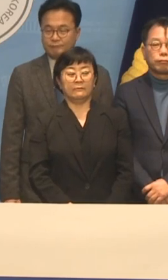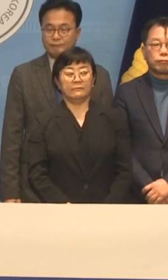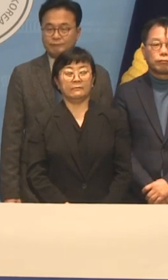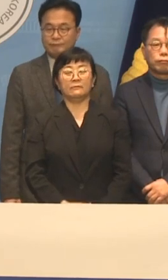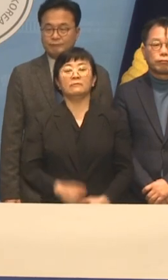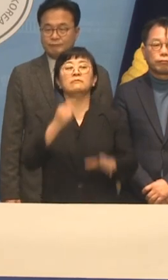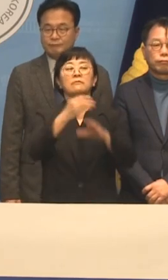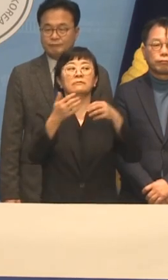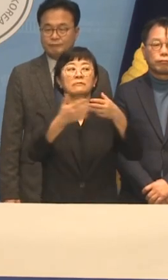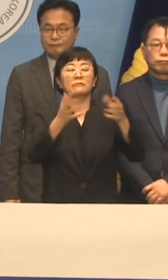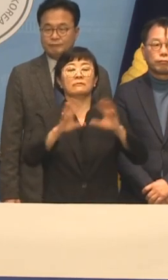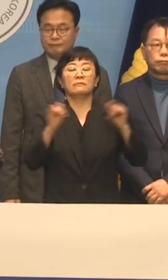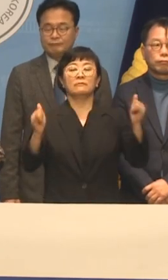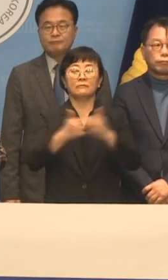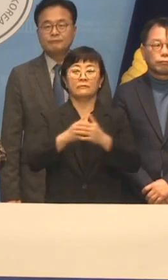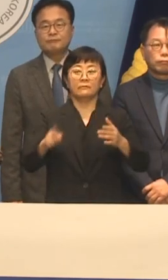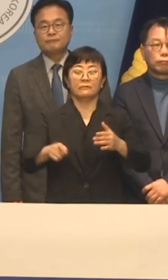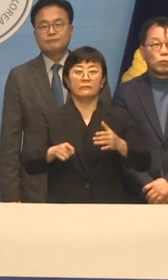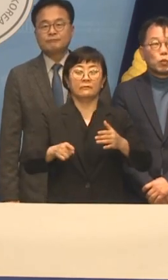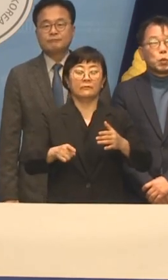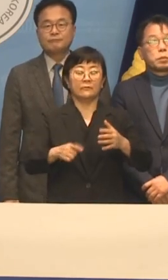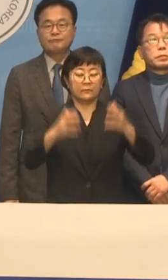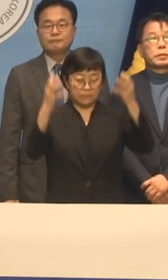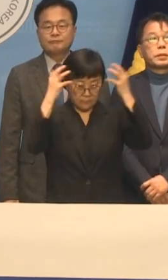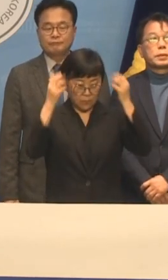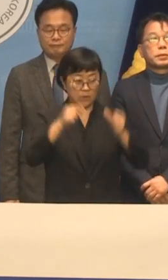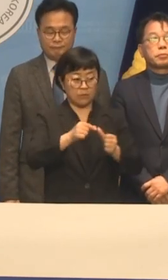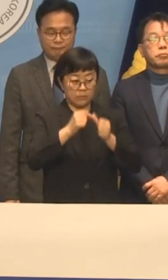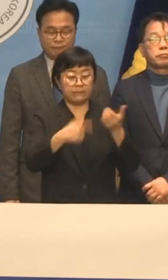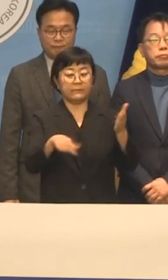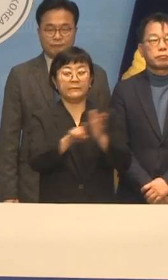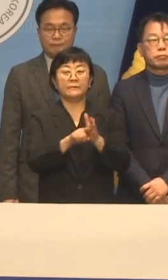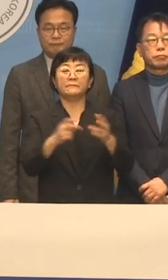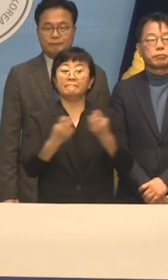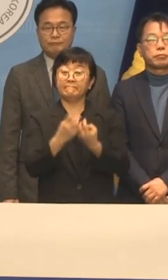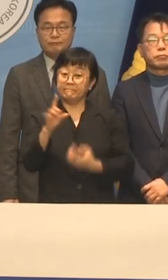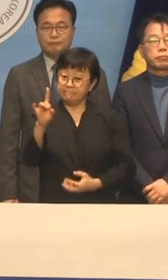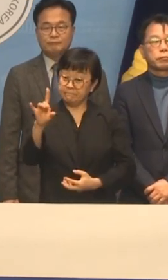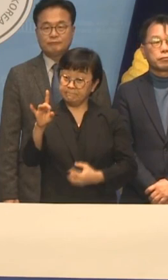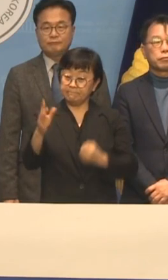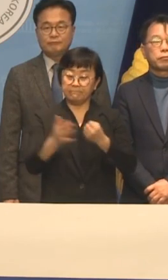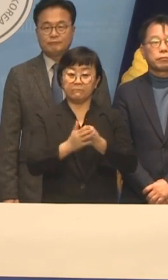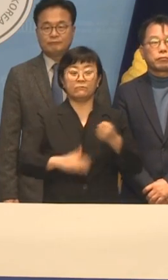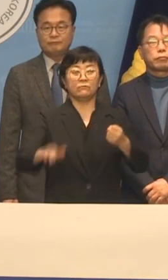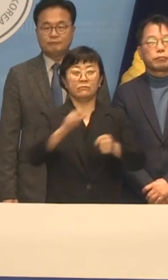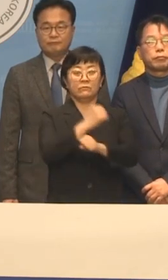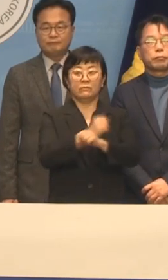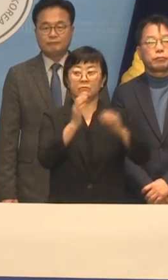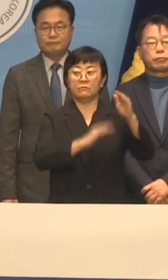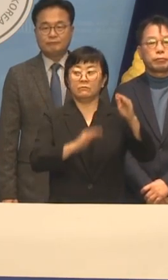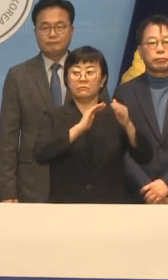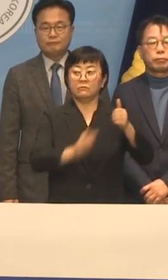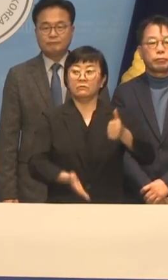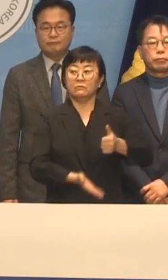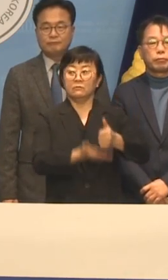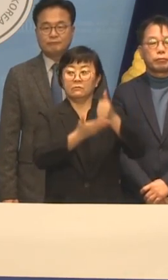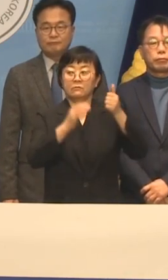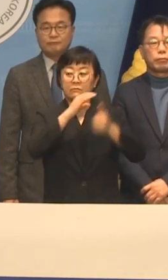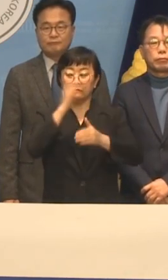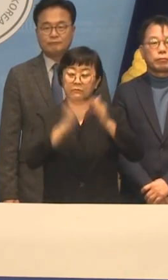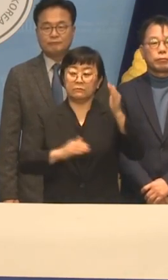네, 민주당이 국민들을 시름에서 건져낼 수 있는 유일한 방법은 지금 우리가 해야 할 공천의 내용이